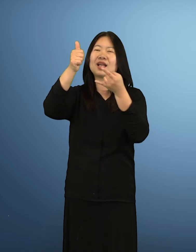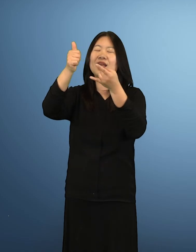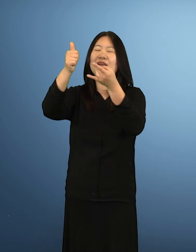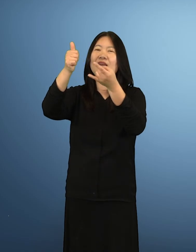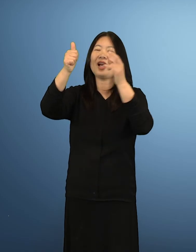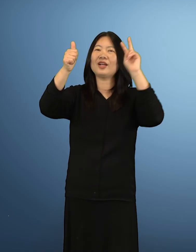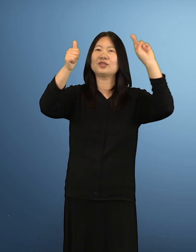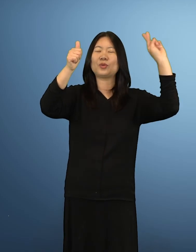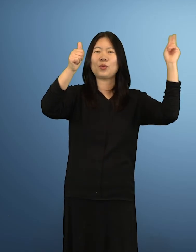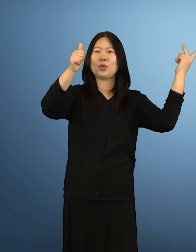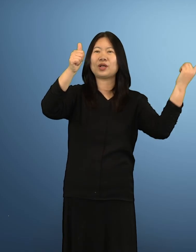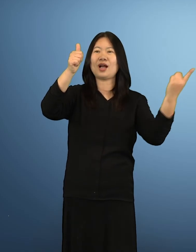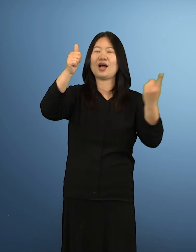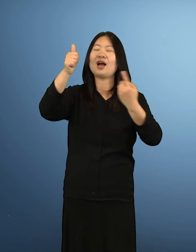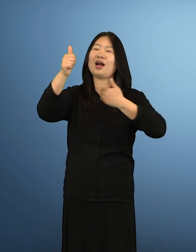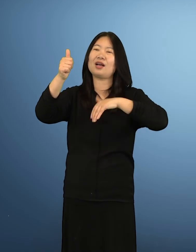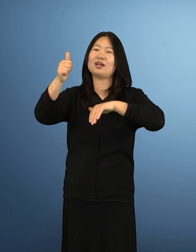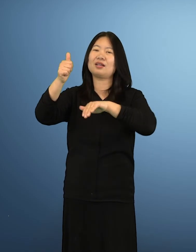여호와께